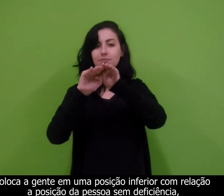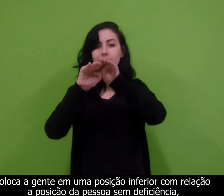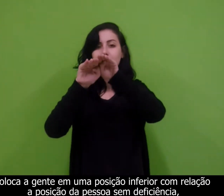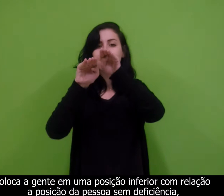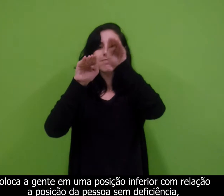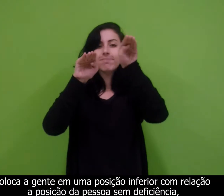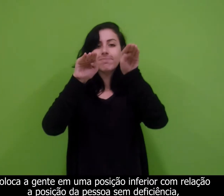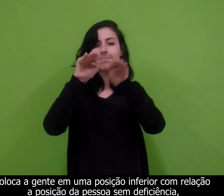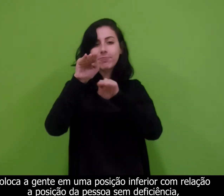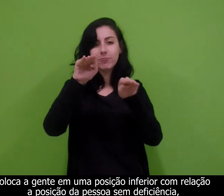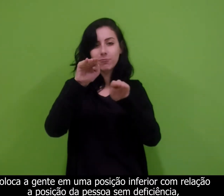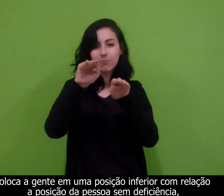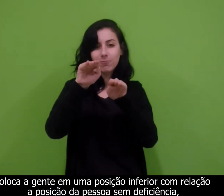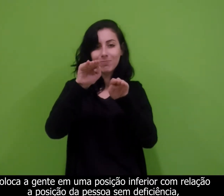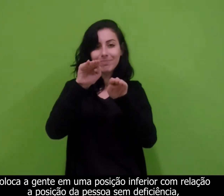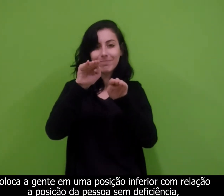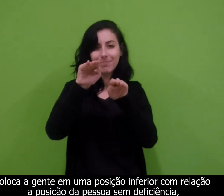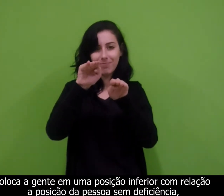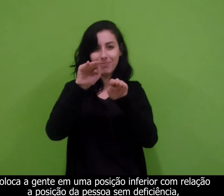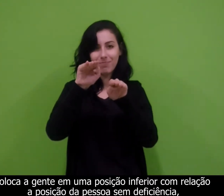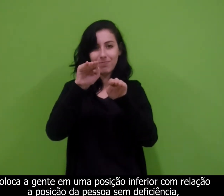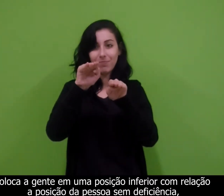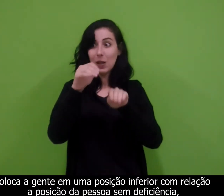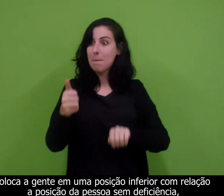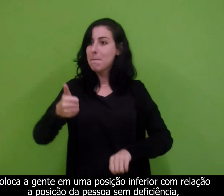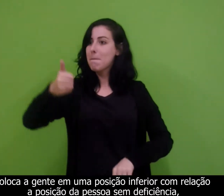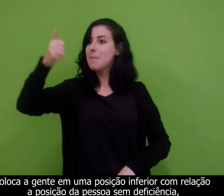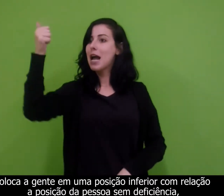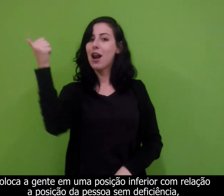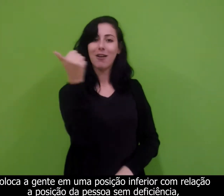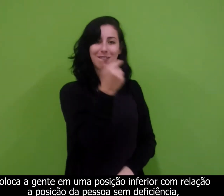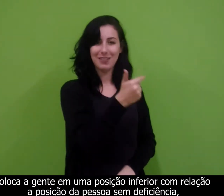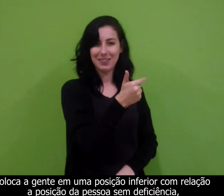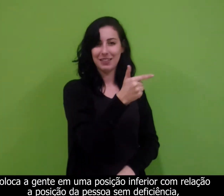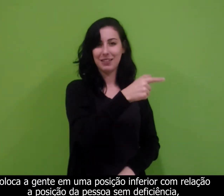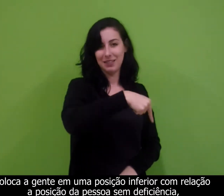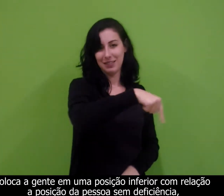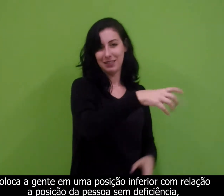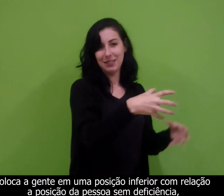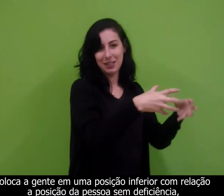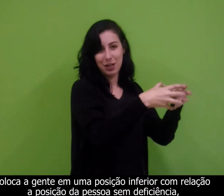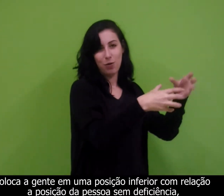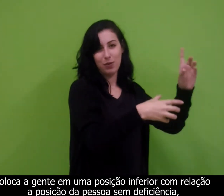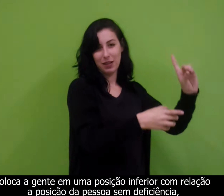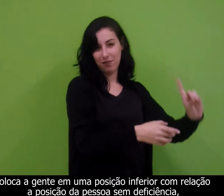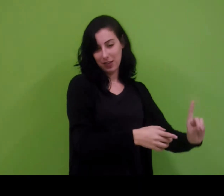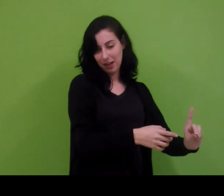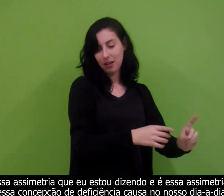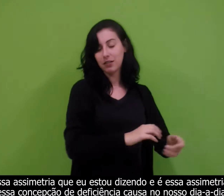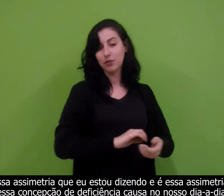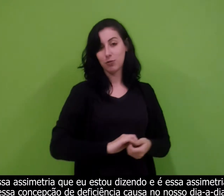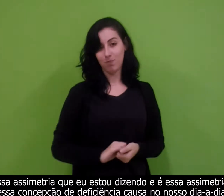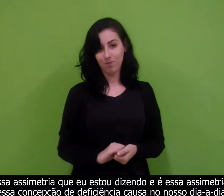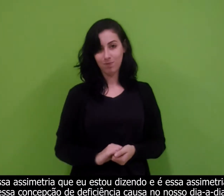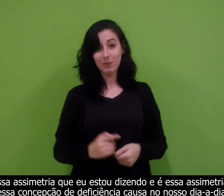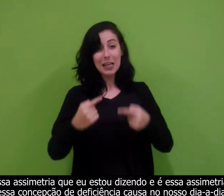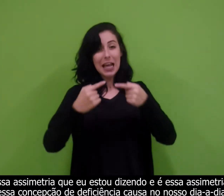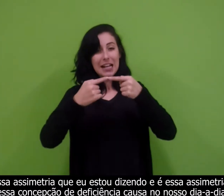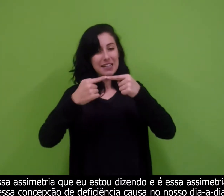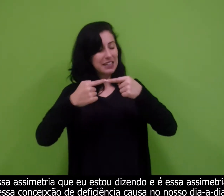posição inferior com relação à posição das pessoas sem deficiência. E é dessa assimetria que eu